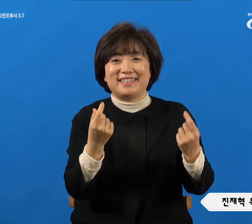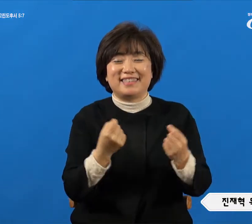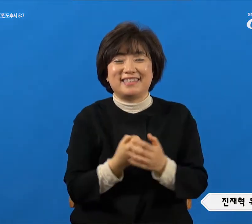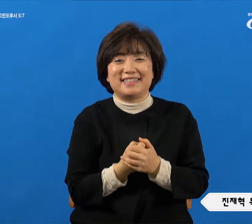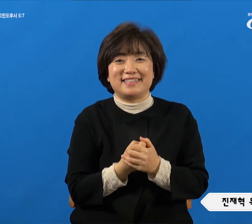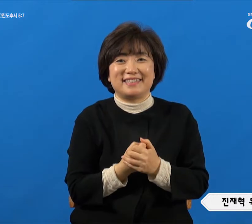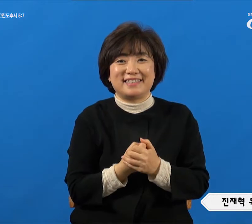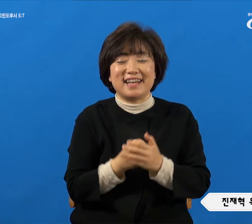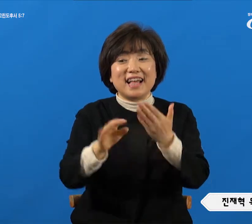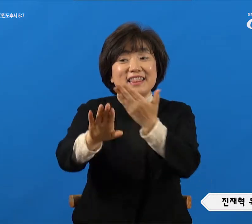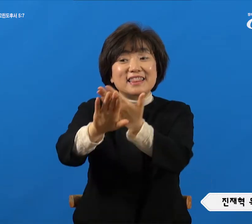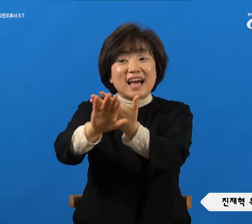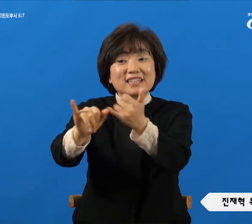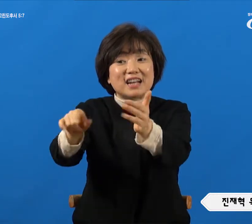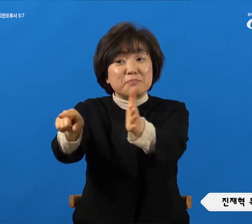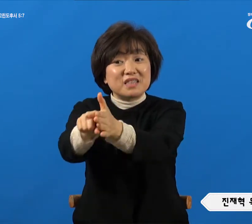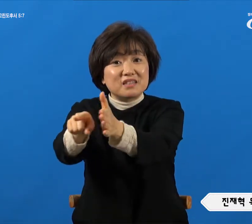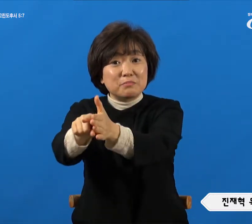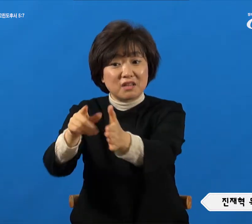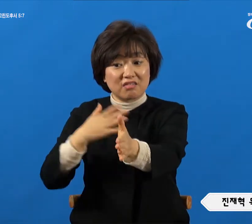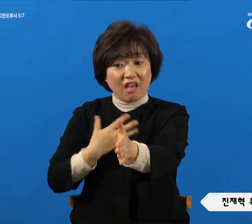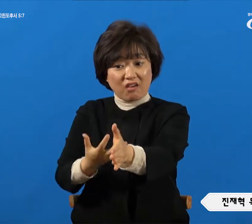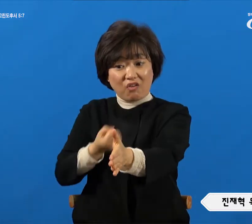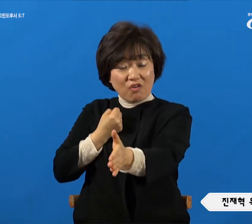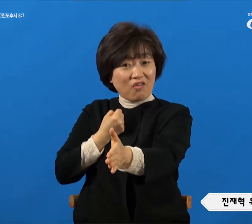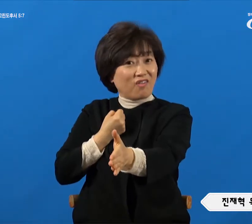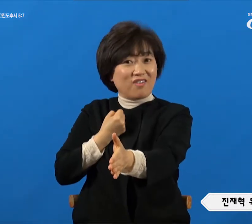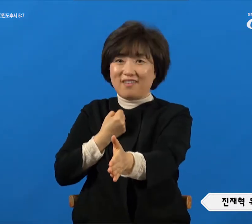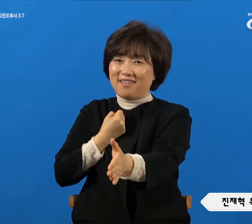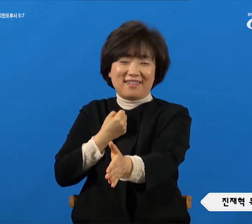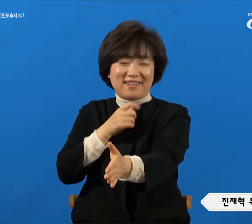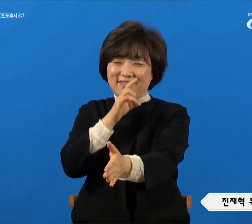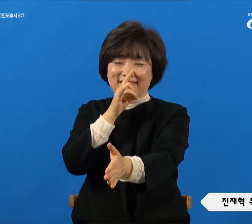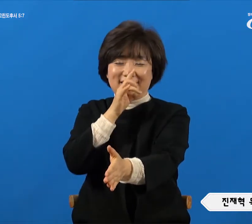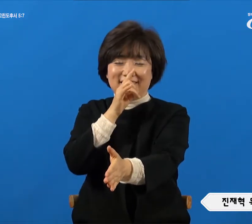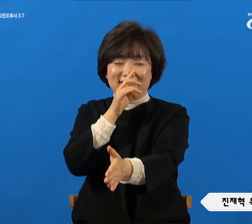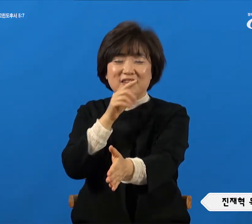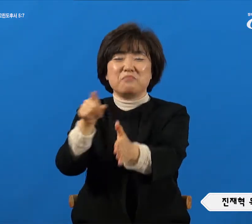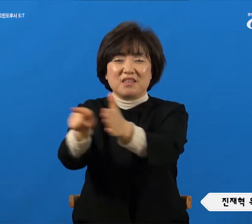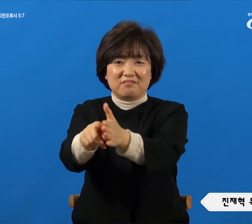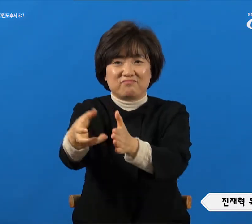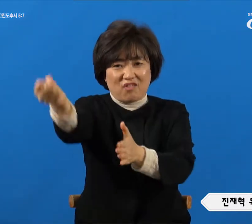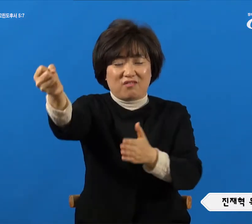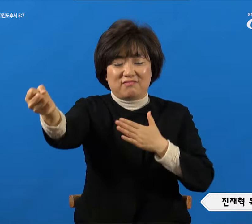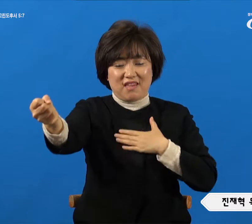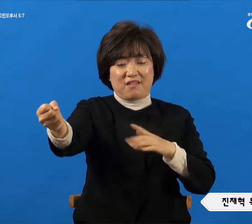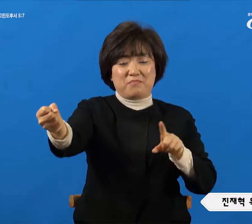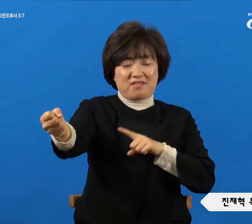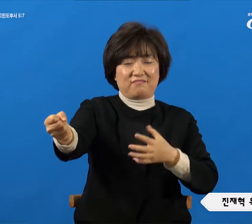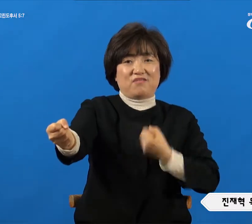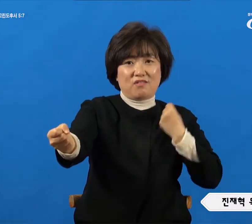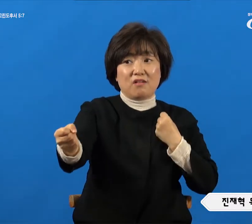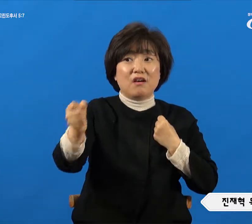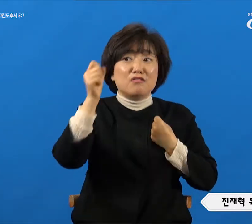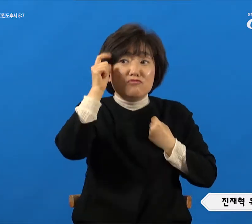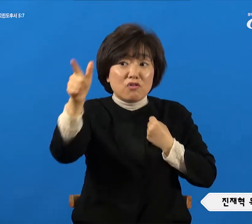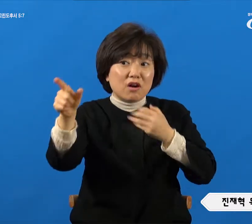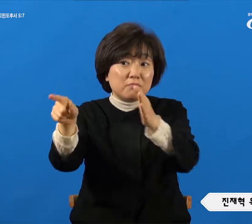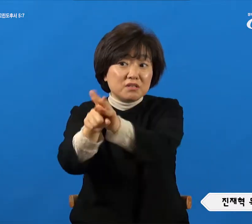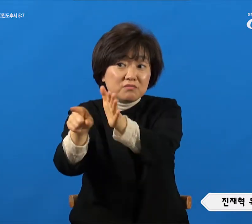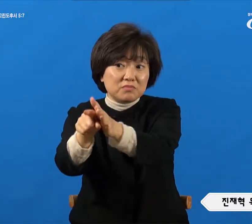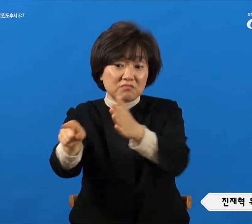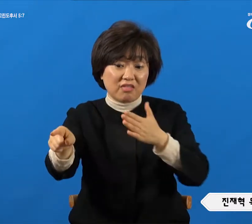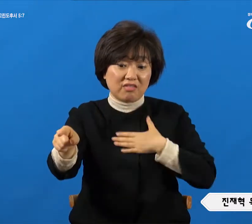그렇습니다. 남의 믿음이 자기 것이 될 수 없는 것이 믿음입니다. 아무리 훌륭해도